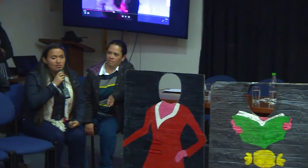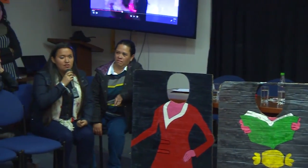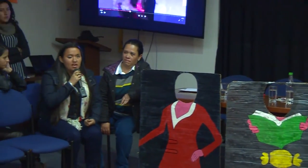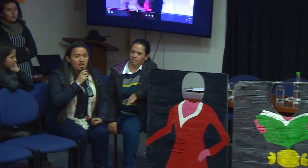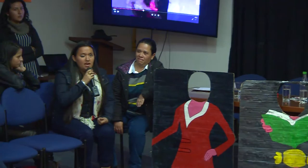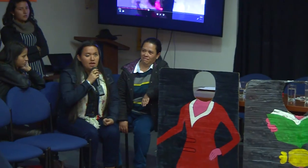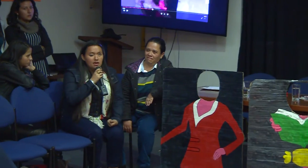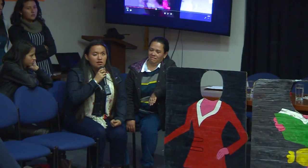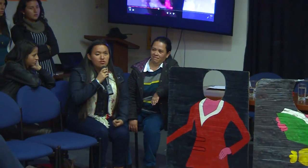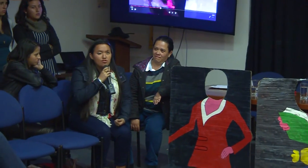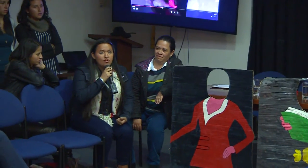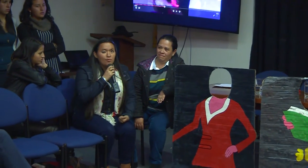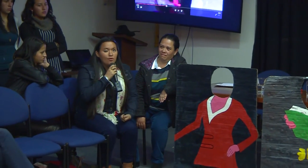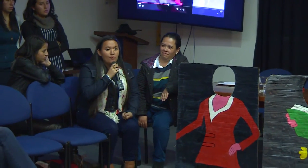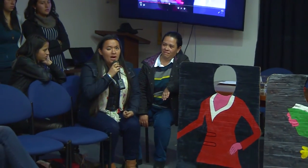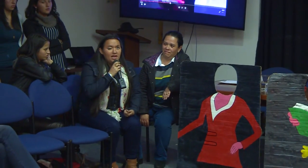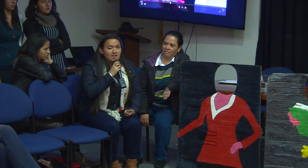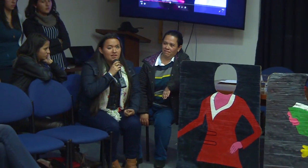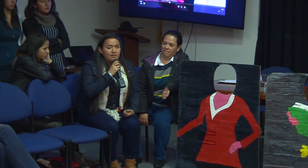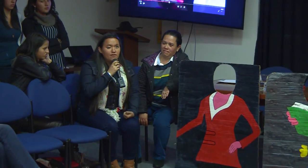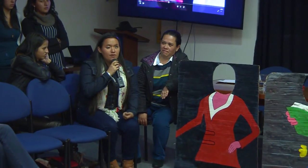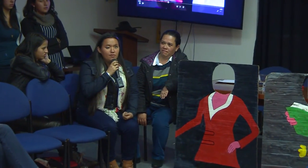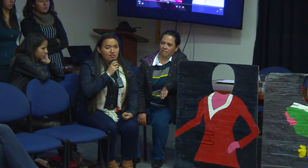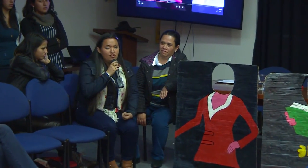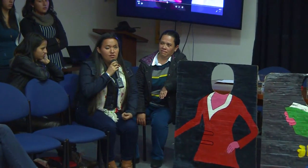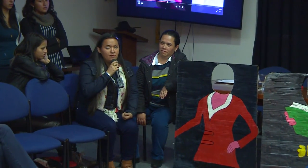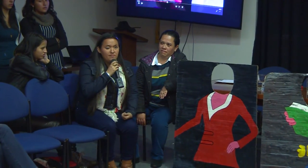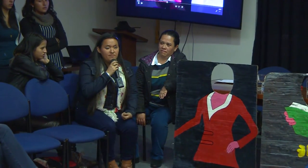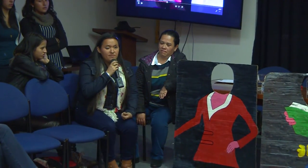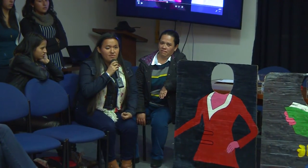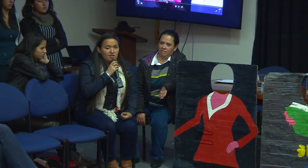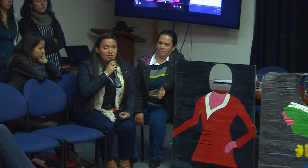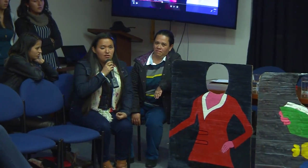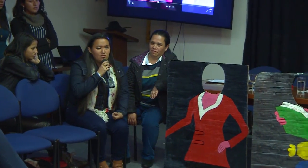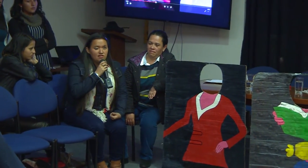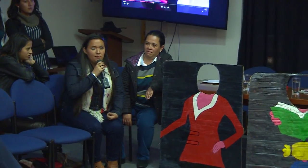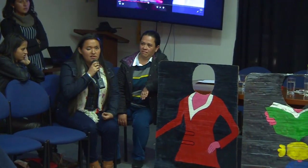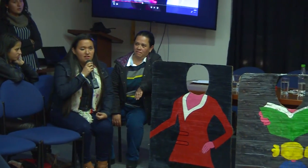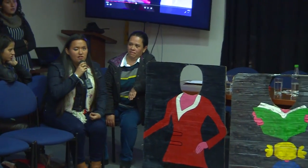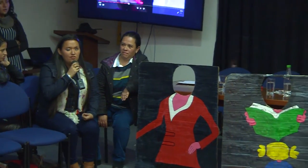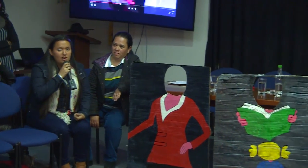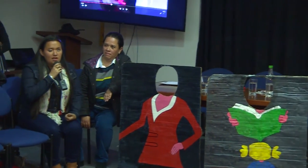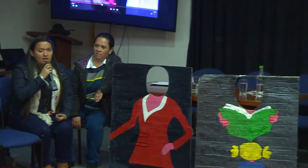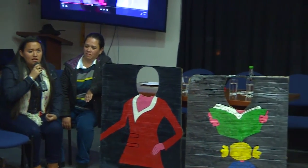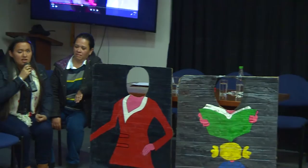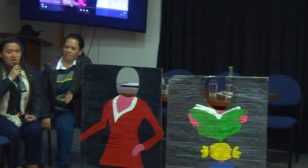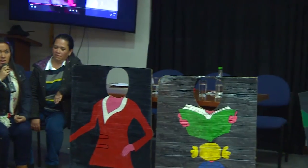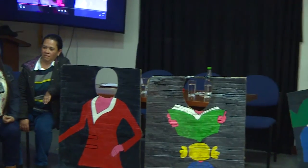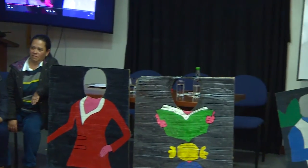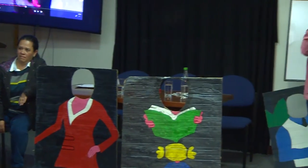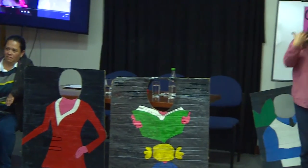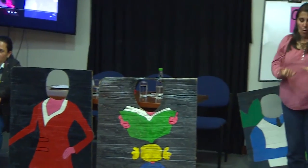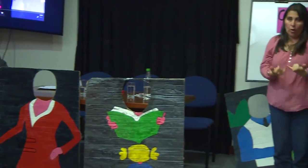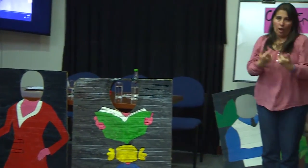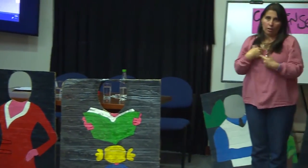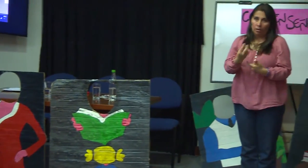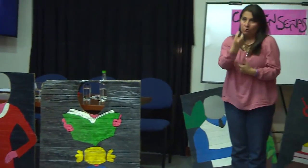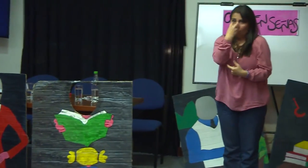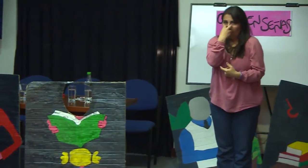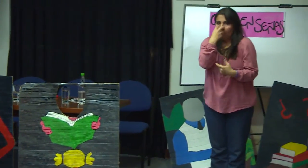que yo como maestra en formación con discapacidad visual, que no solamente voy